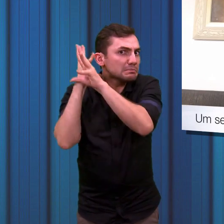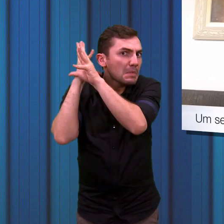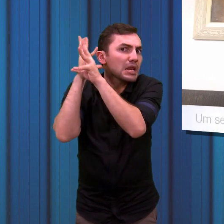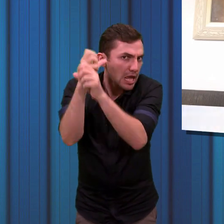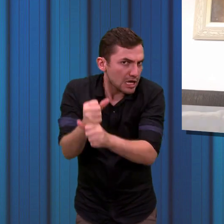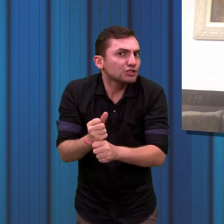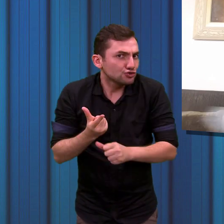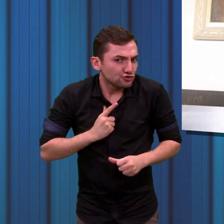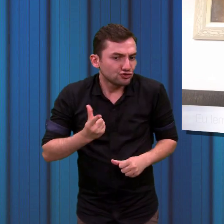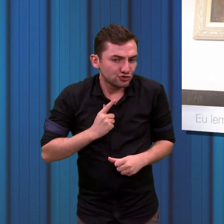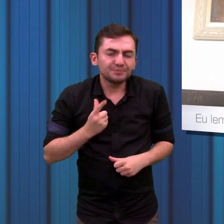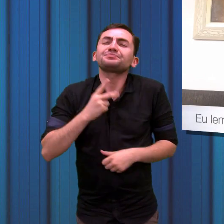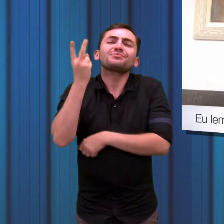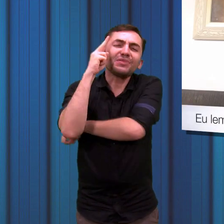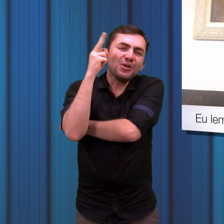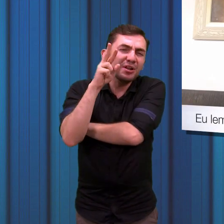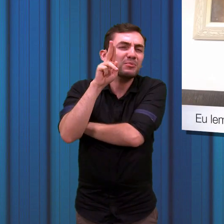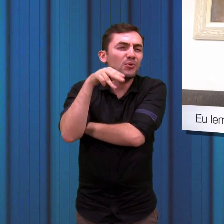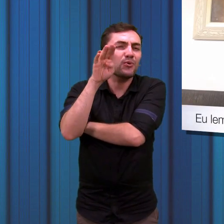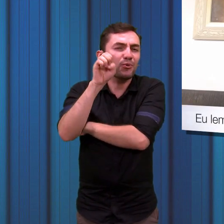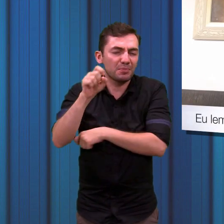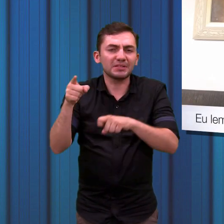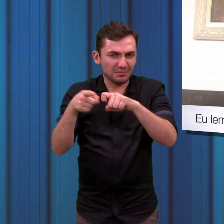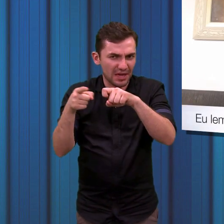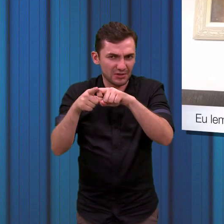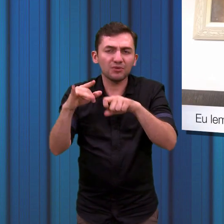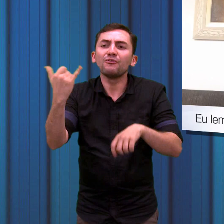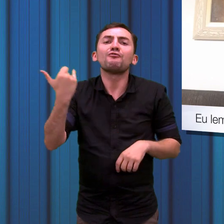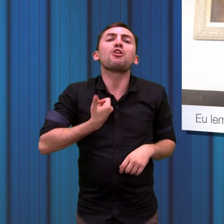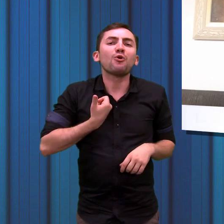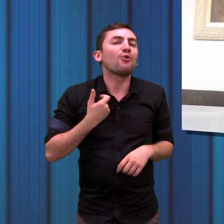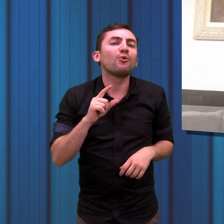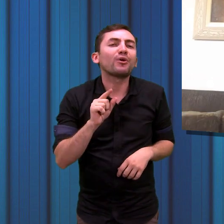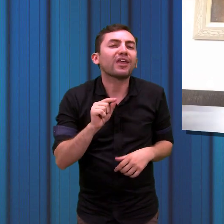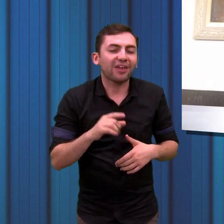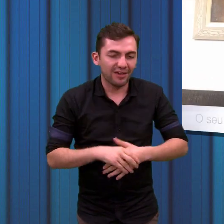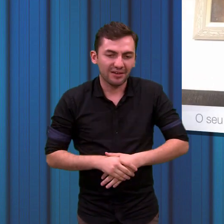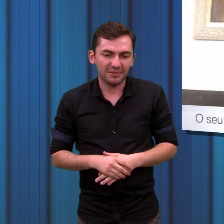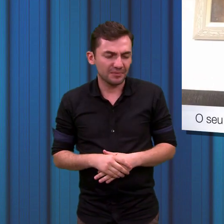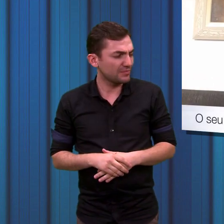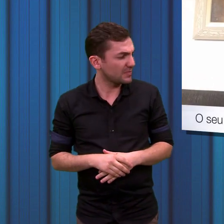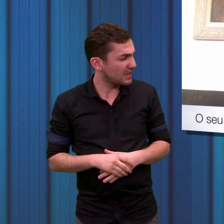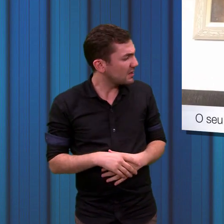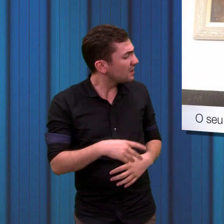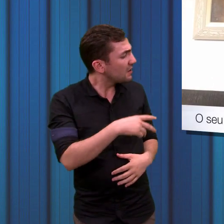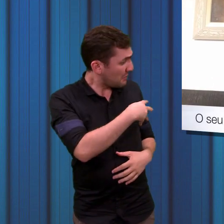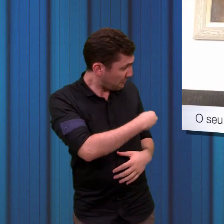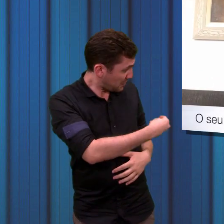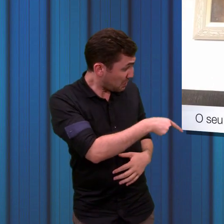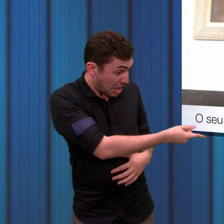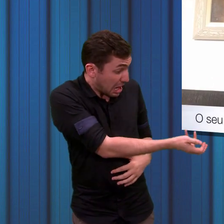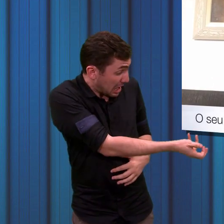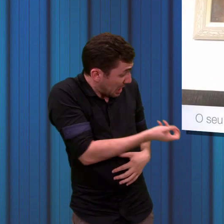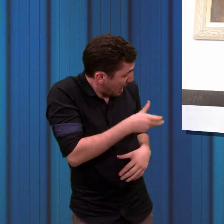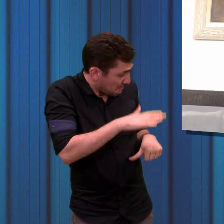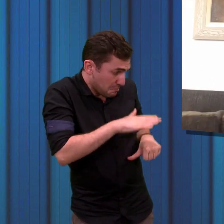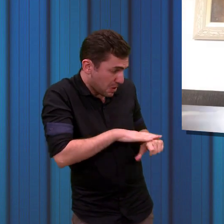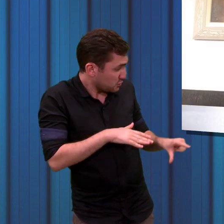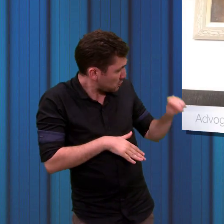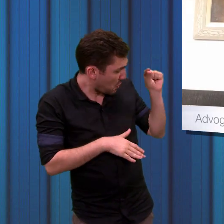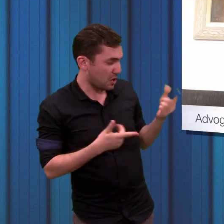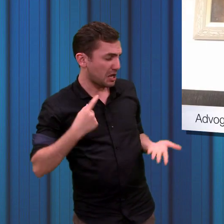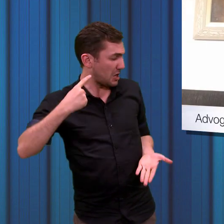muita experiência. Eu lembro do Dr. Rubens ter virado para mim e ter falado: seu filho vai ser o que ele